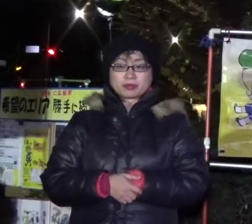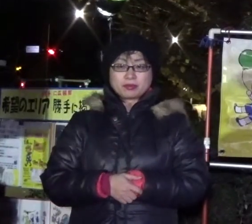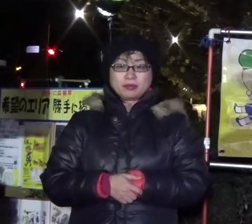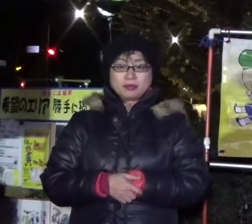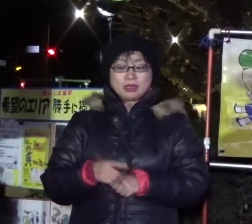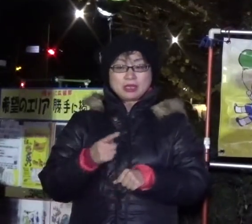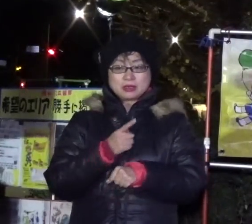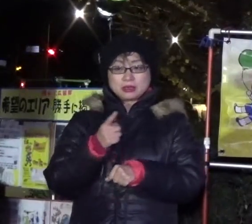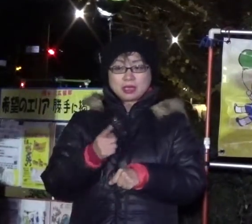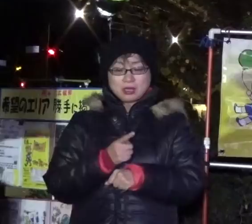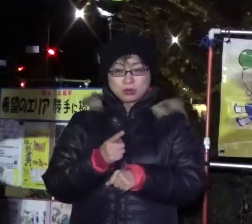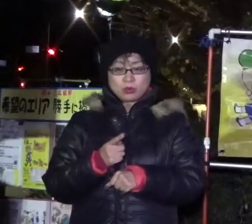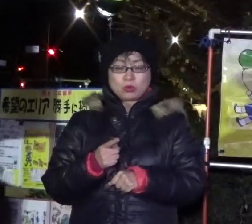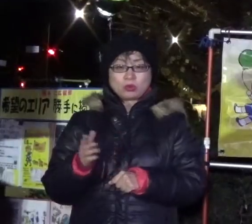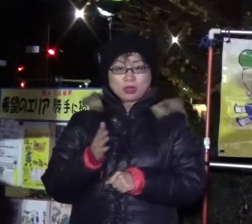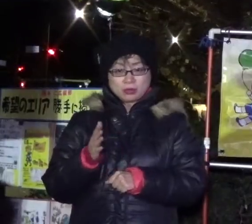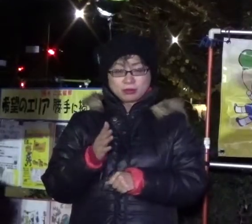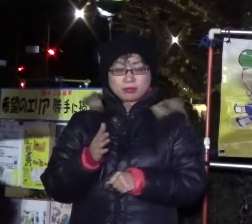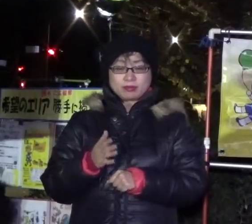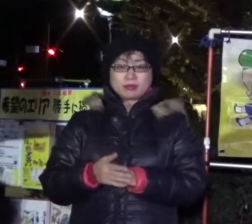1時間ほど経つとですね、